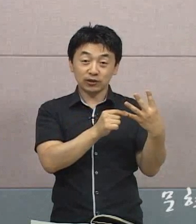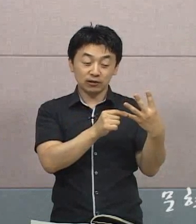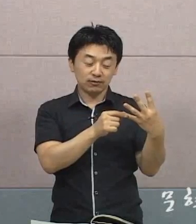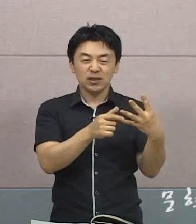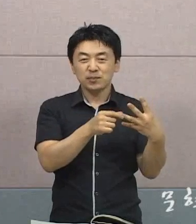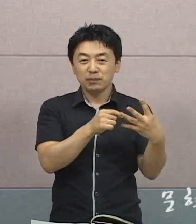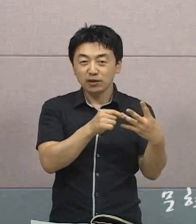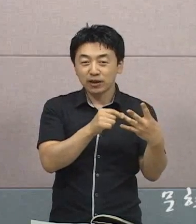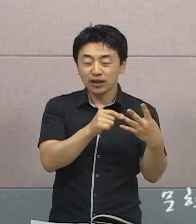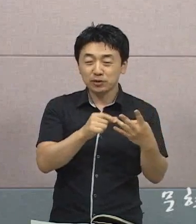기초단어일까요? 마임에 가깝죠.